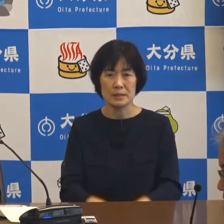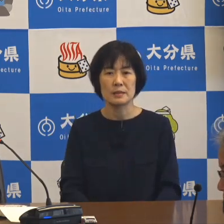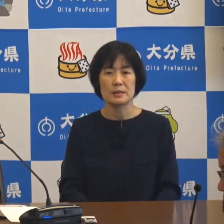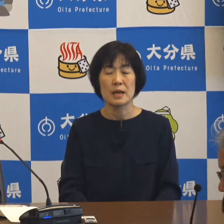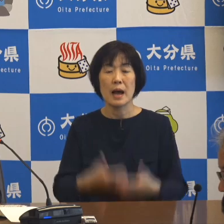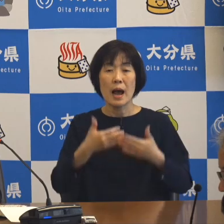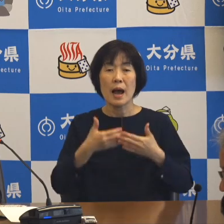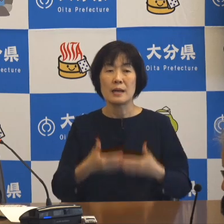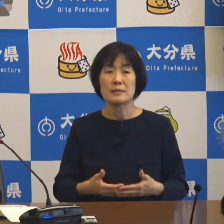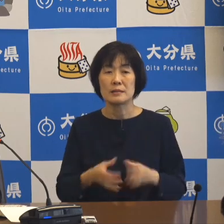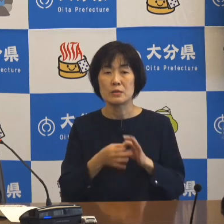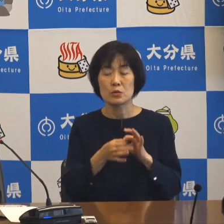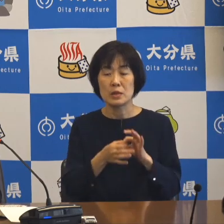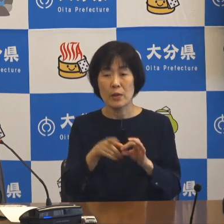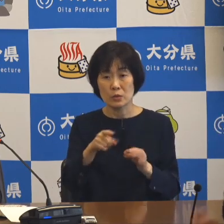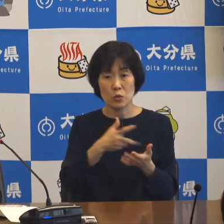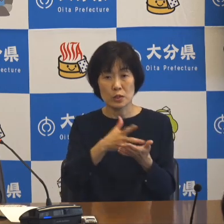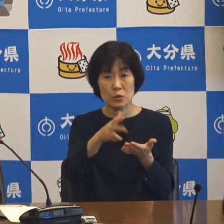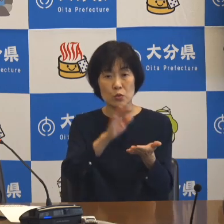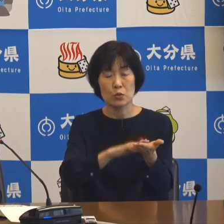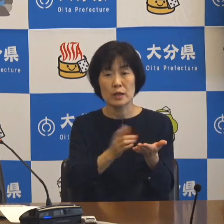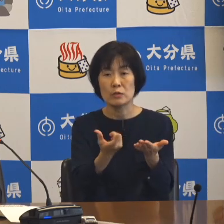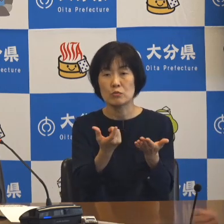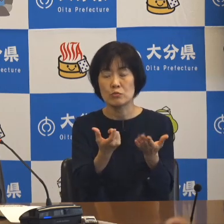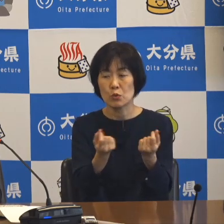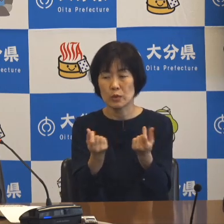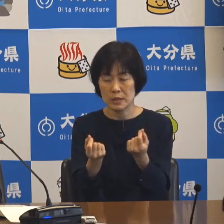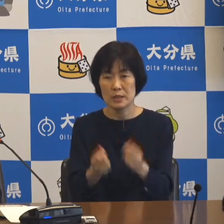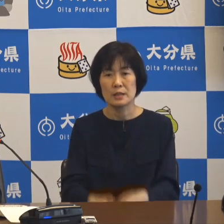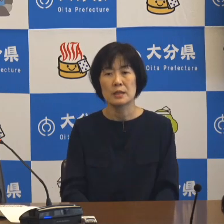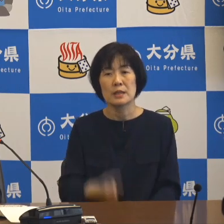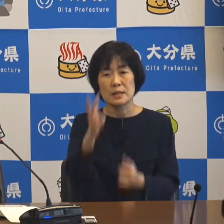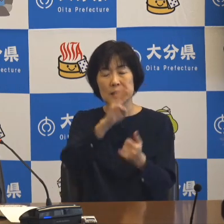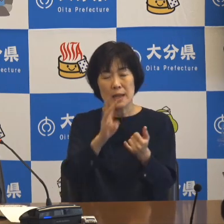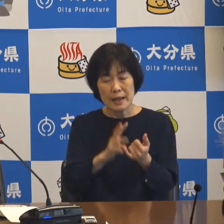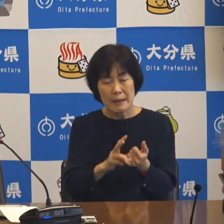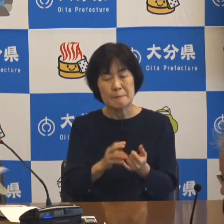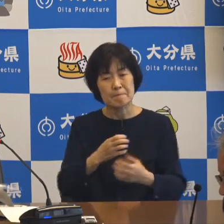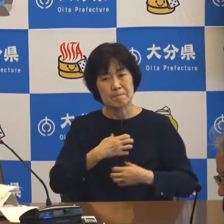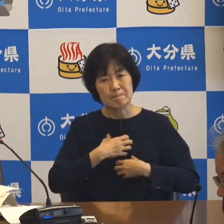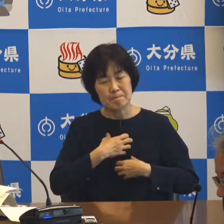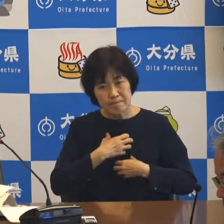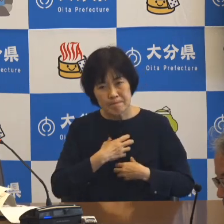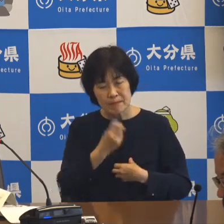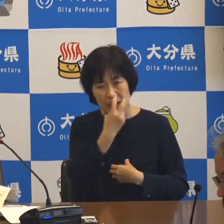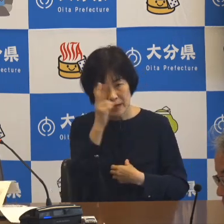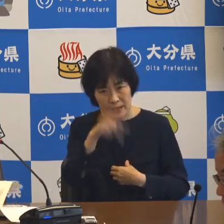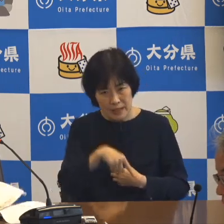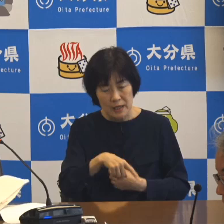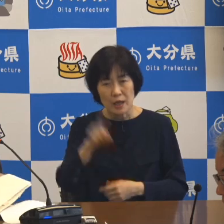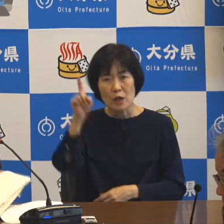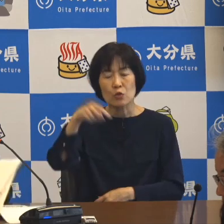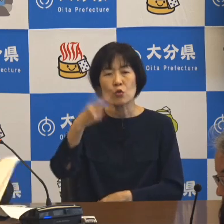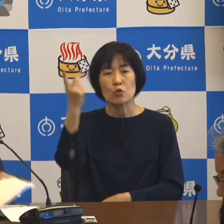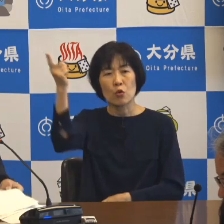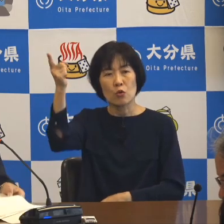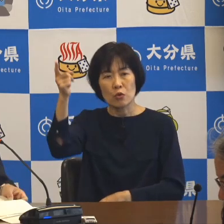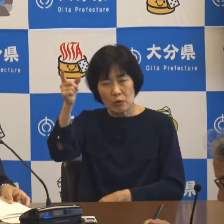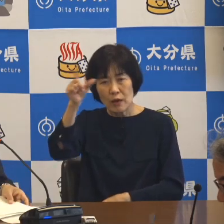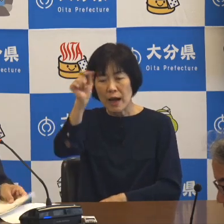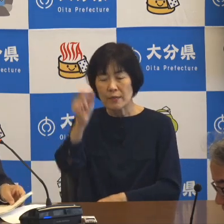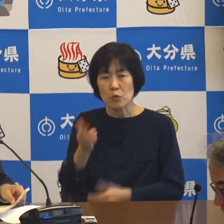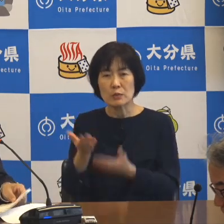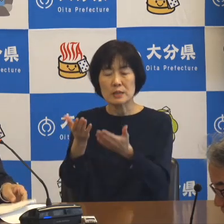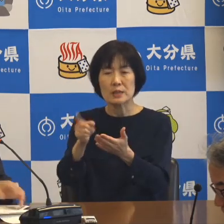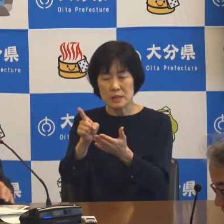分野は、もうそこに書いてあるとおりなんですけれども、災害危機管理、能登半島の地震を踏まえた対策の強